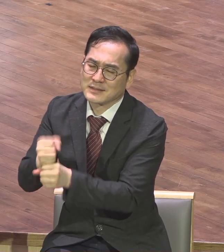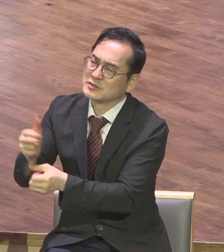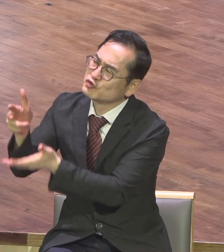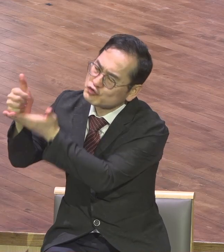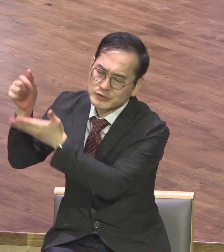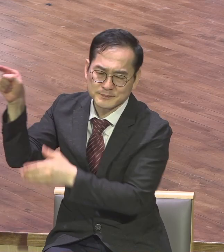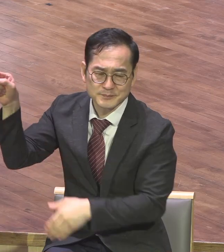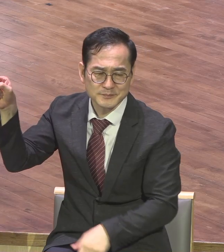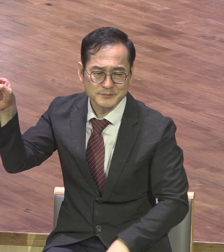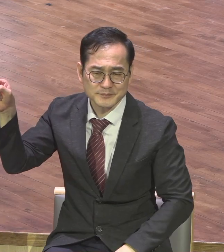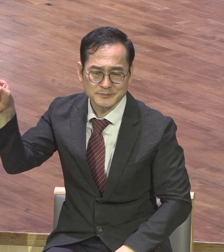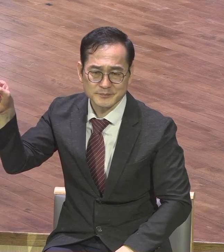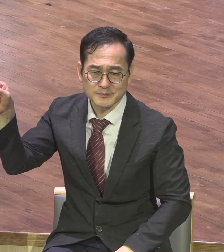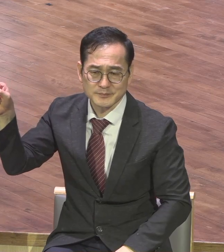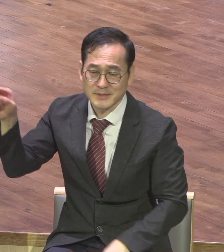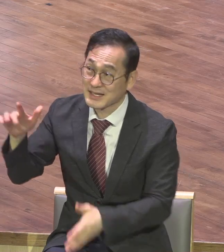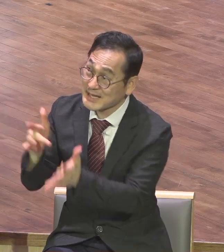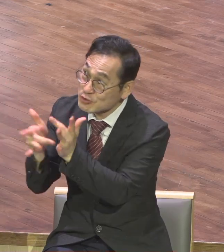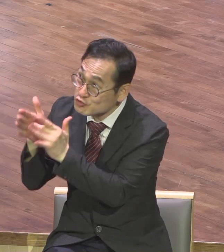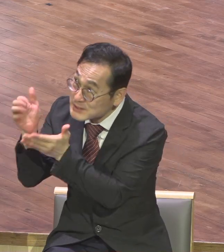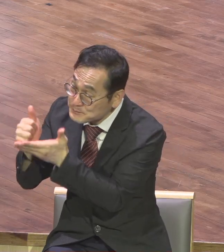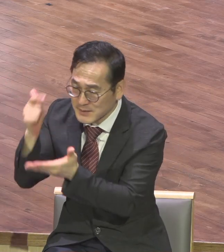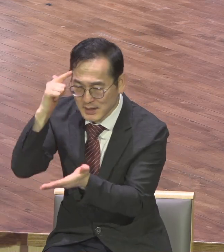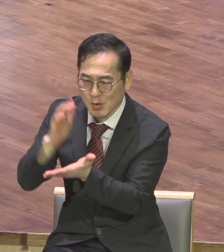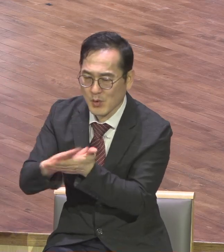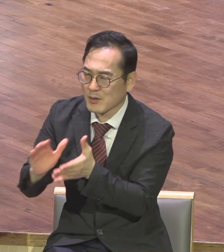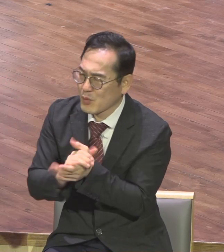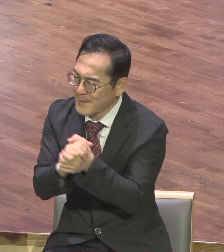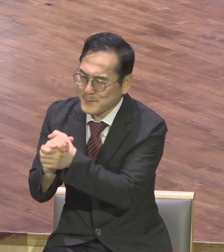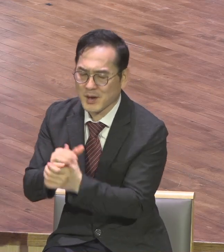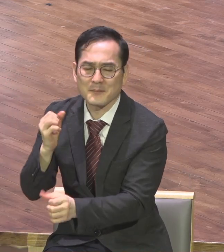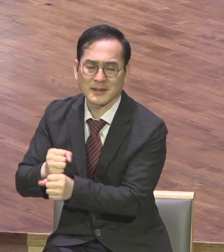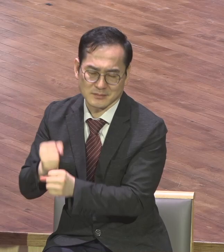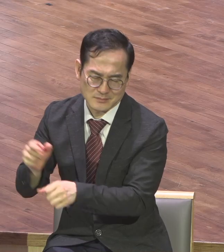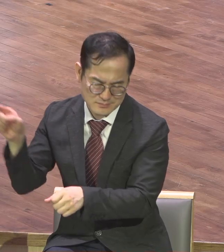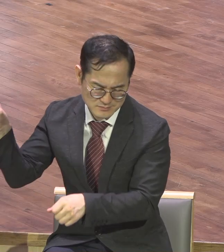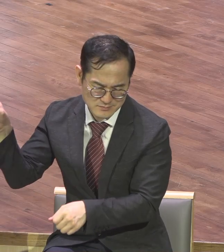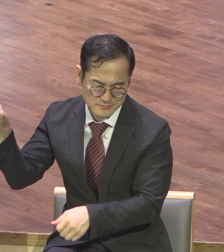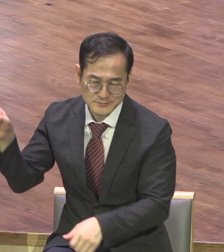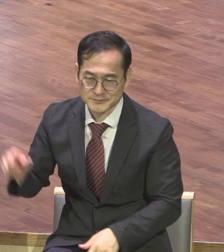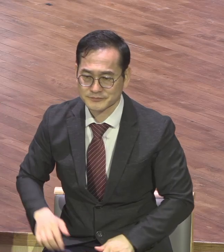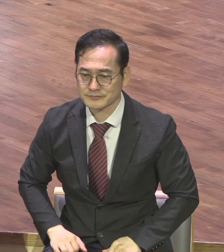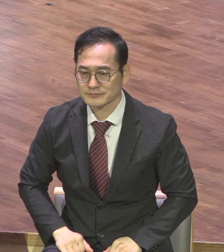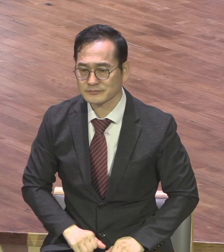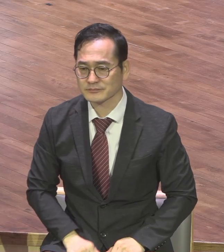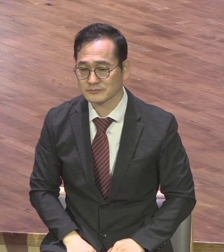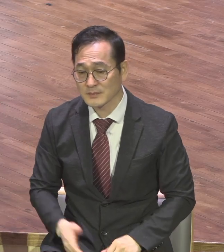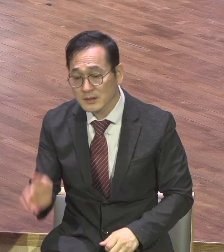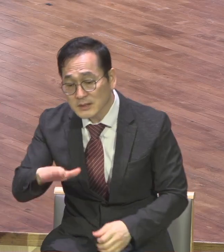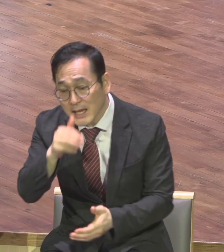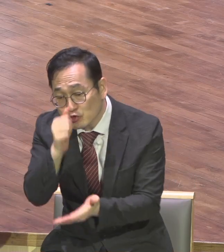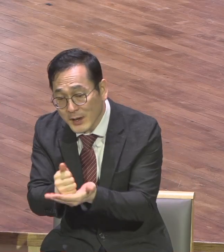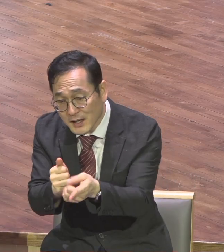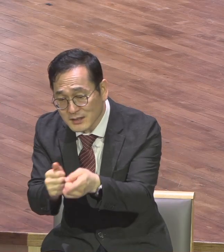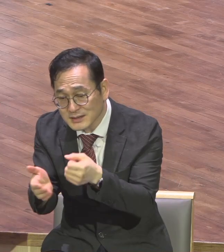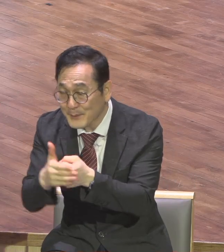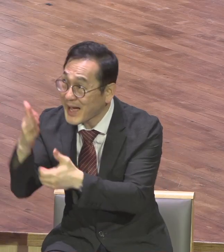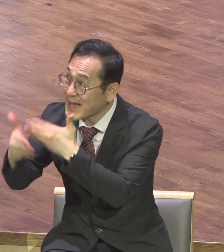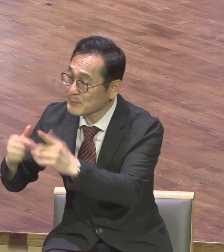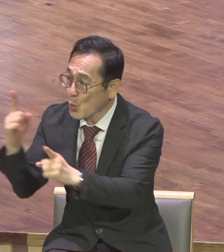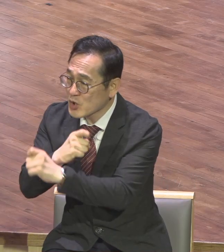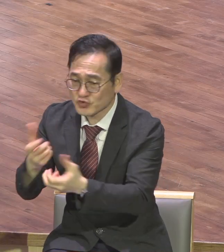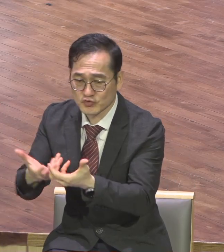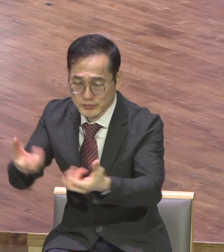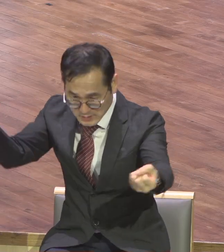그리스도 바로 우리의 화평이라라고 그렇게 강조를 하고 있는데, 제로 말미암아 하나님과 원수되었던